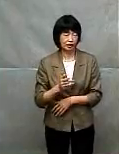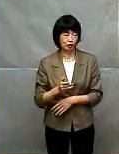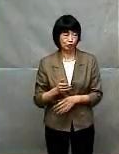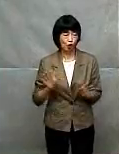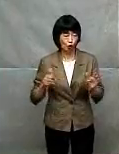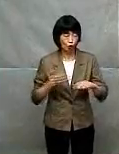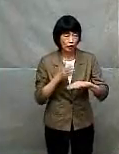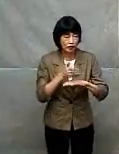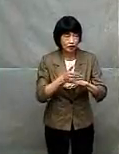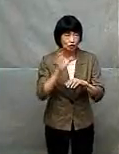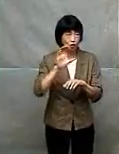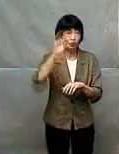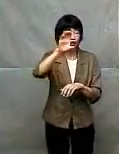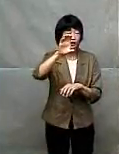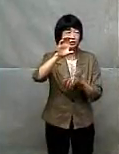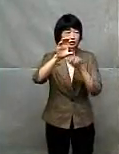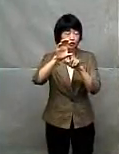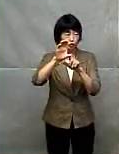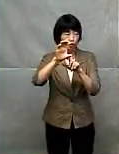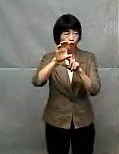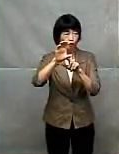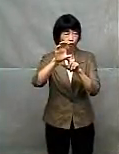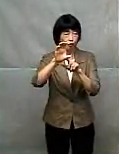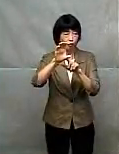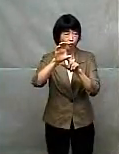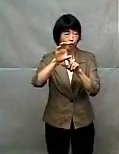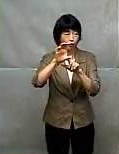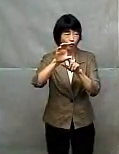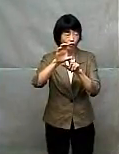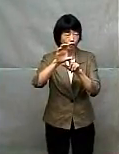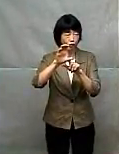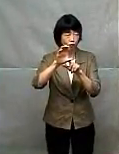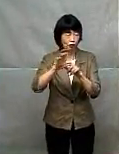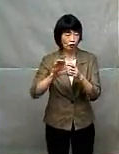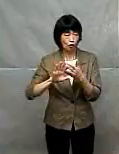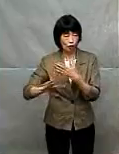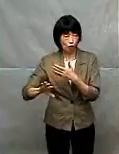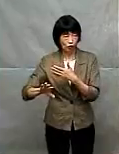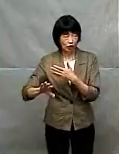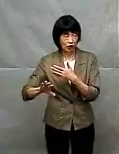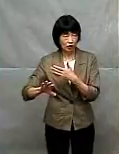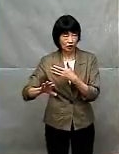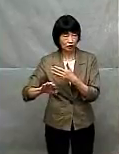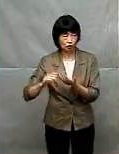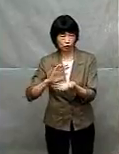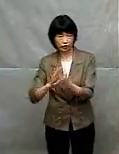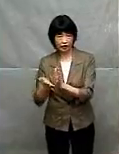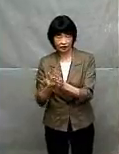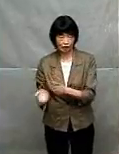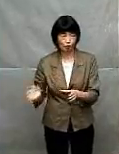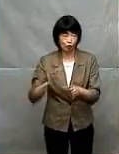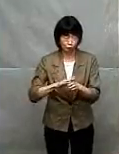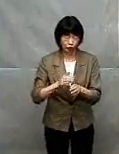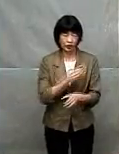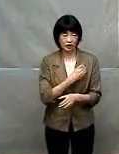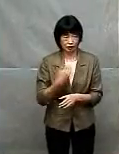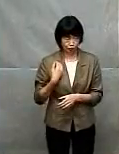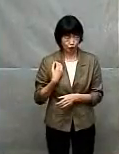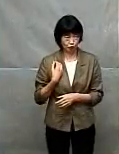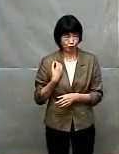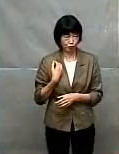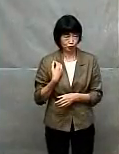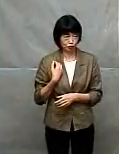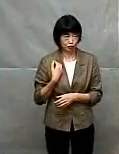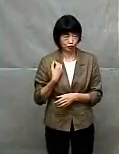新幹線を前に出すことによって沿線、5県ぐらい日本海側の県が揃いますので、そういう意味で名称変更の中に